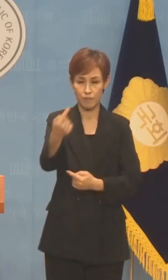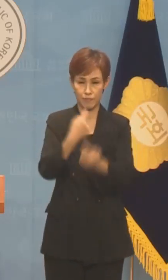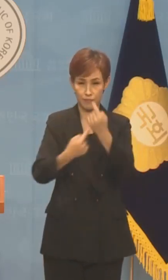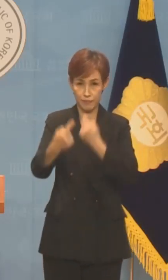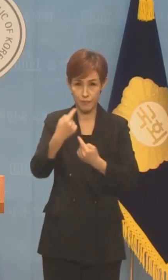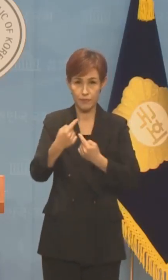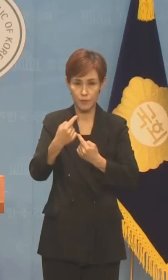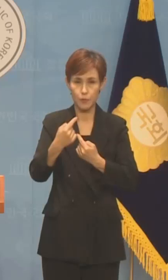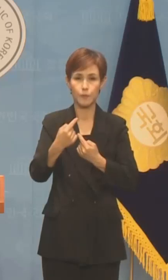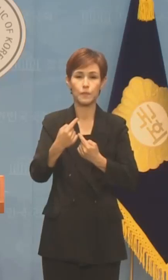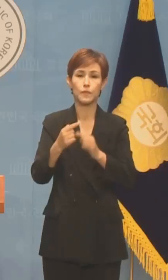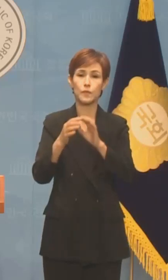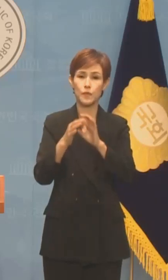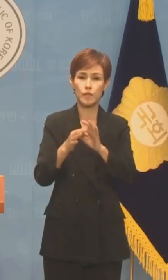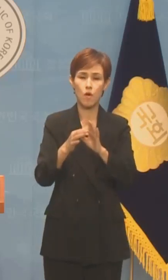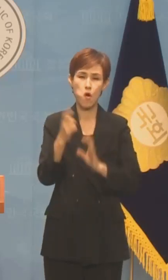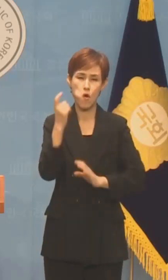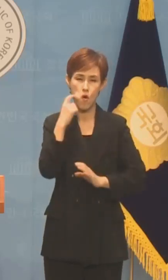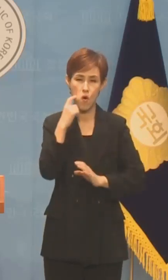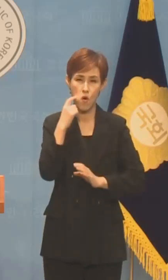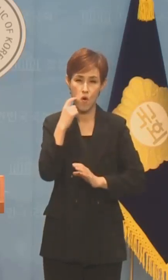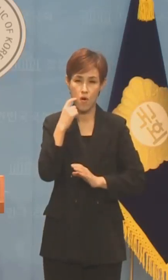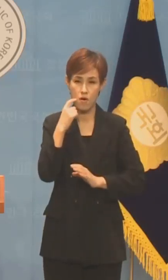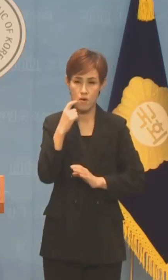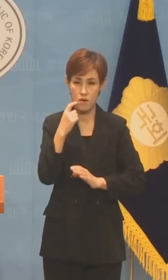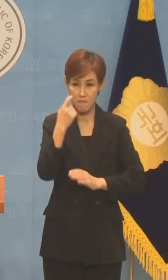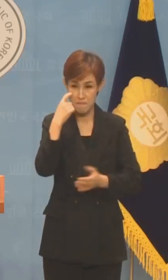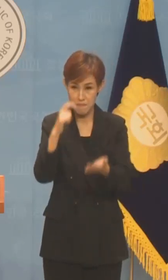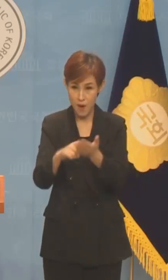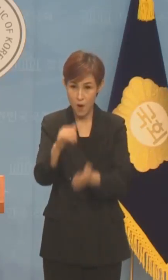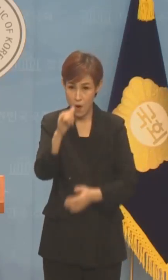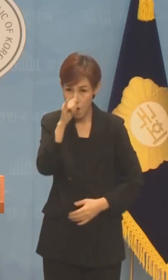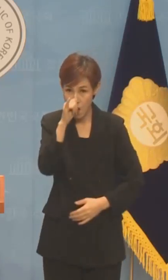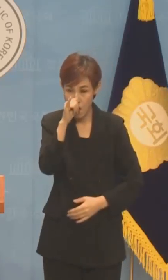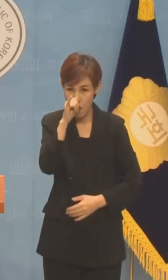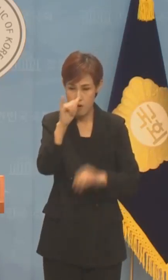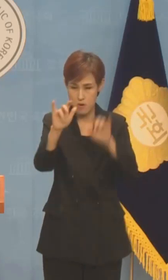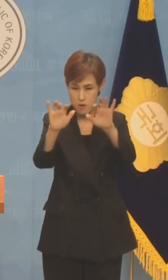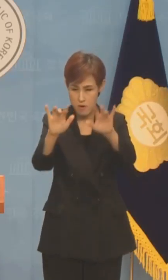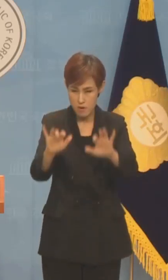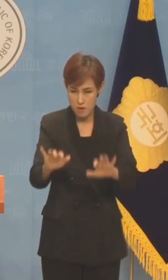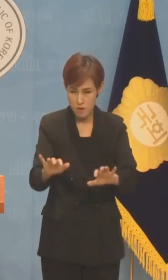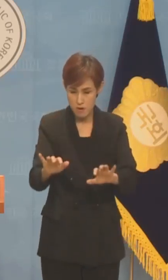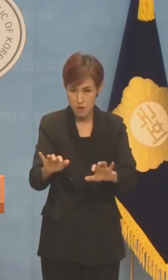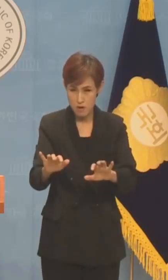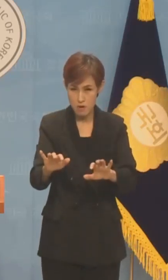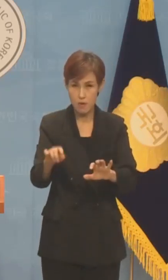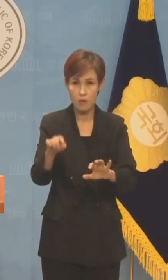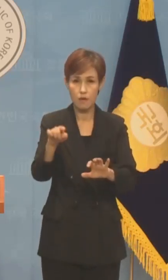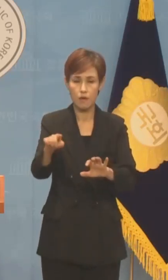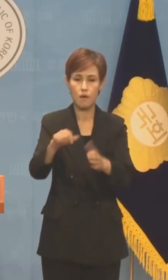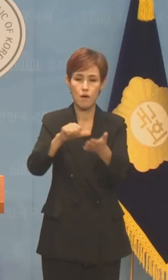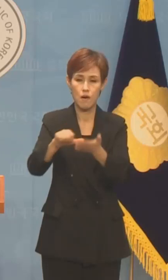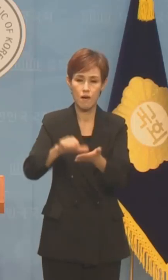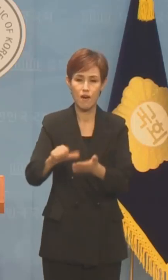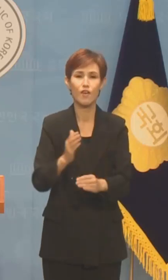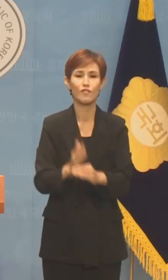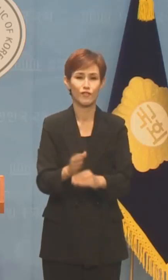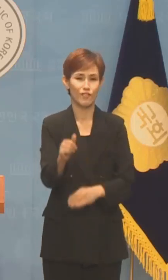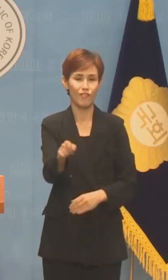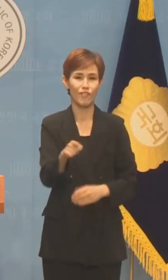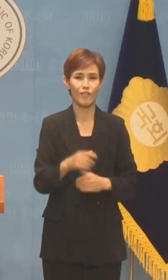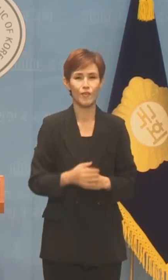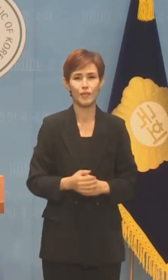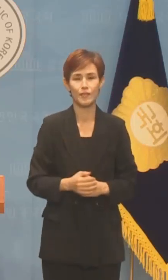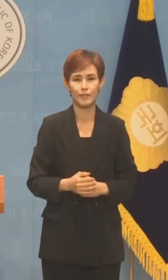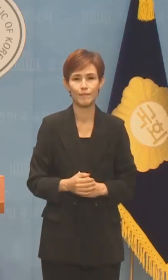접수와 대응 과정을 통해 허위 사실이 밝혀지고 그로 인한 댓글창에서 자정 효과가 이끌어지고 있다는 점에서